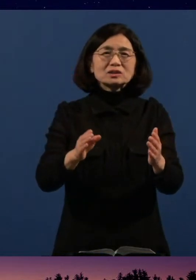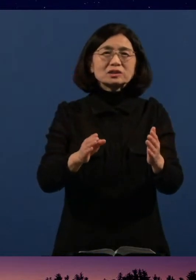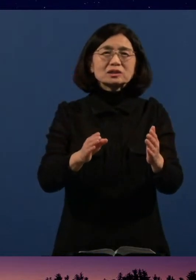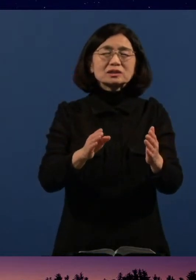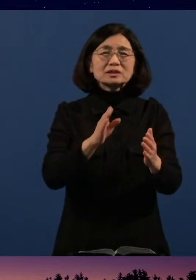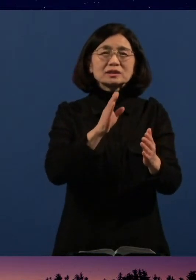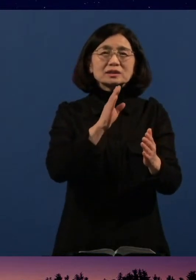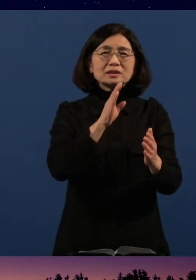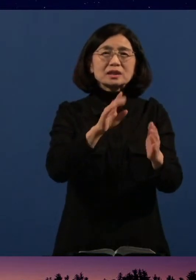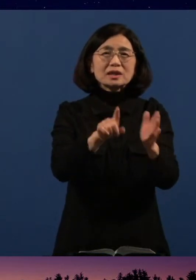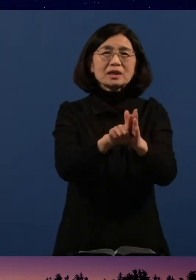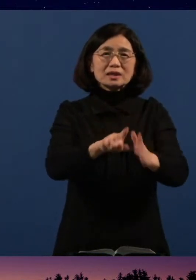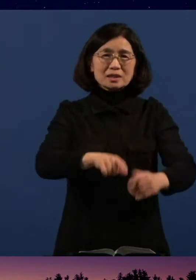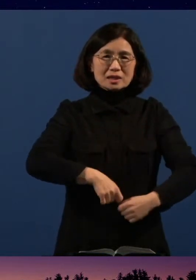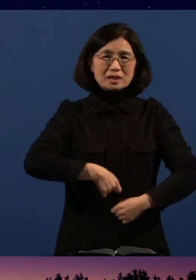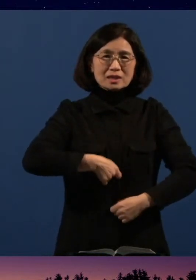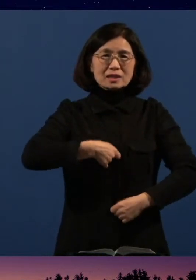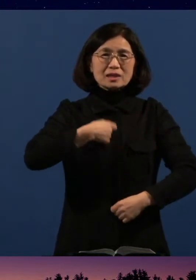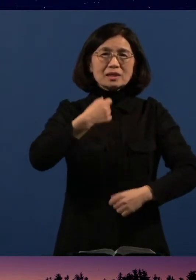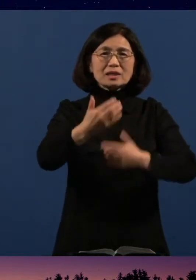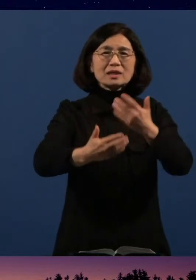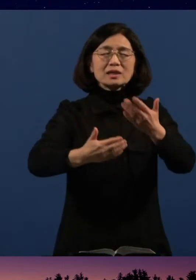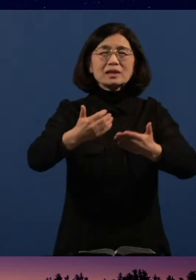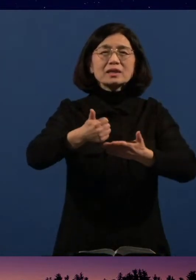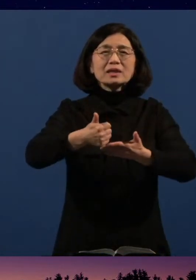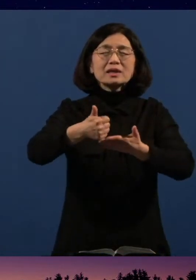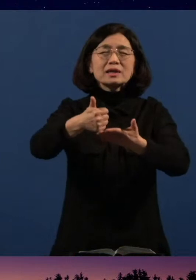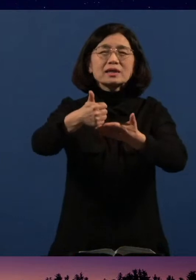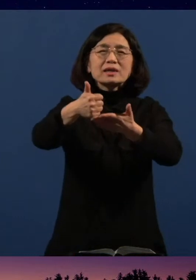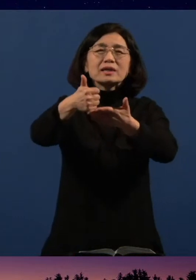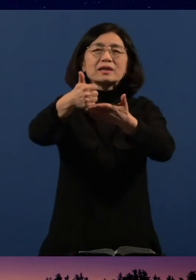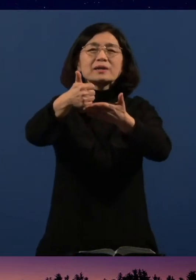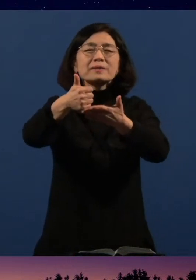진실하신 하나님,